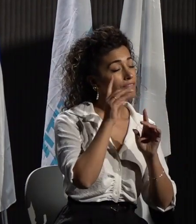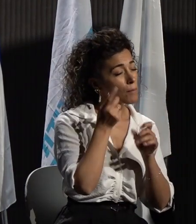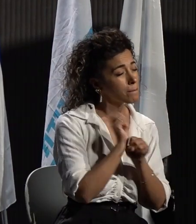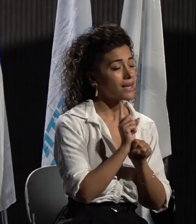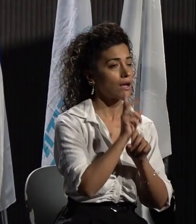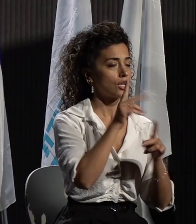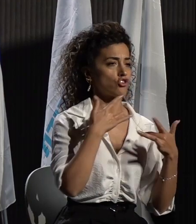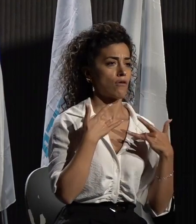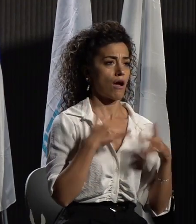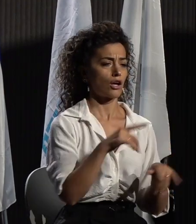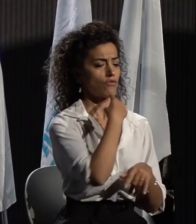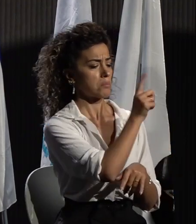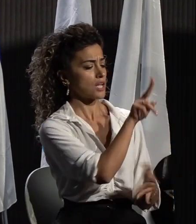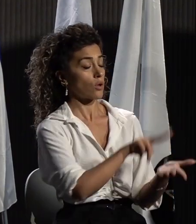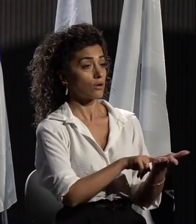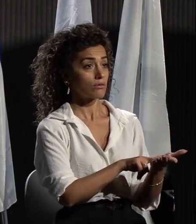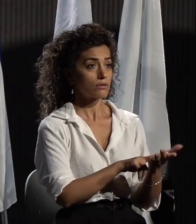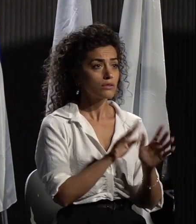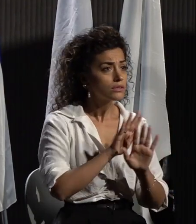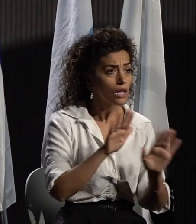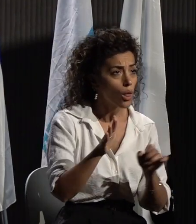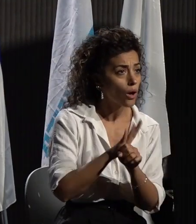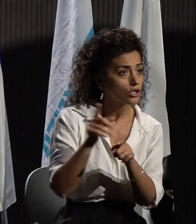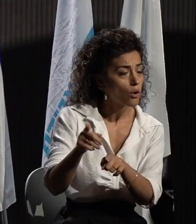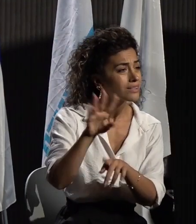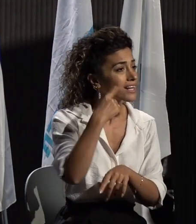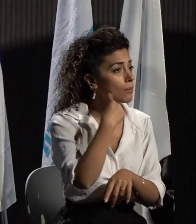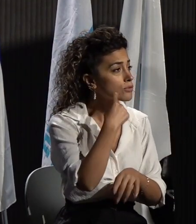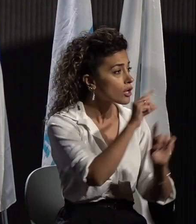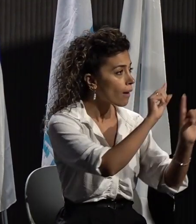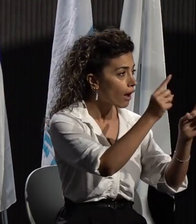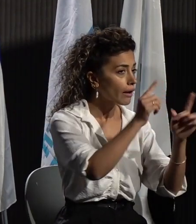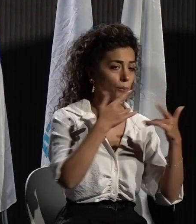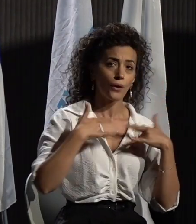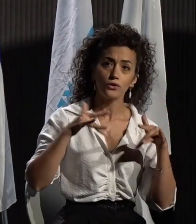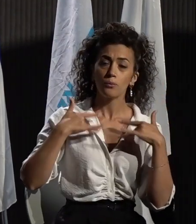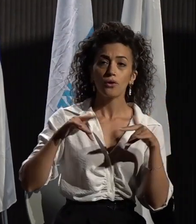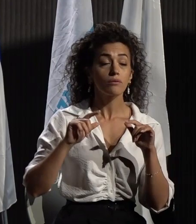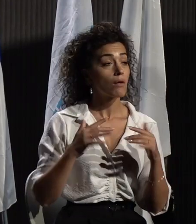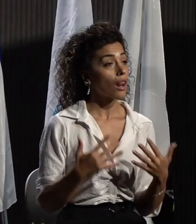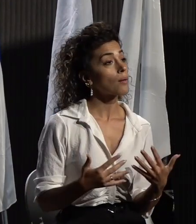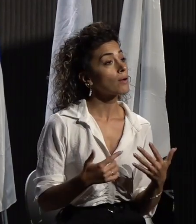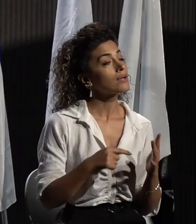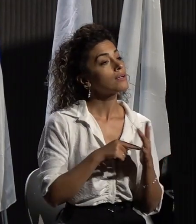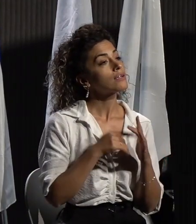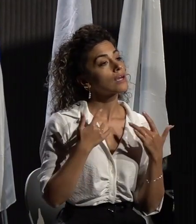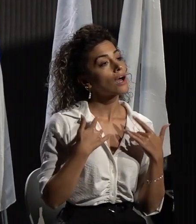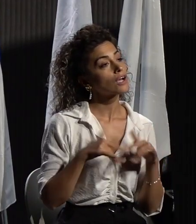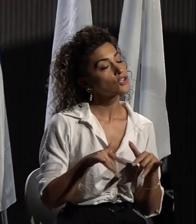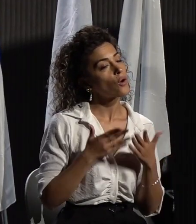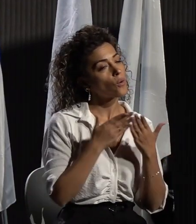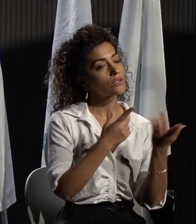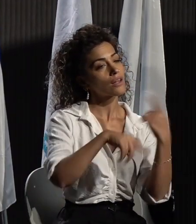ההכחשה. לא רק השואה, אלא פשעים רבים אחרים מוכחשים, כי הכחשה מסייעת